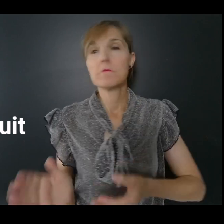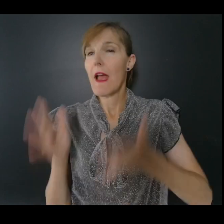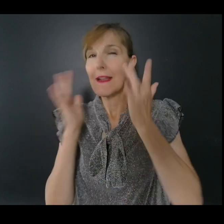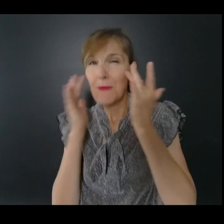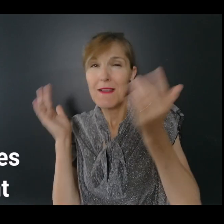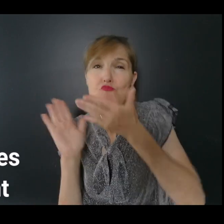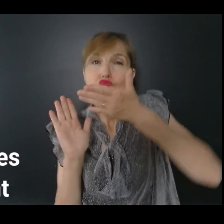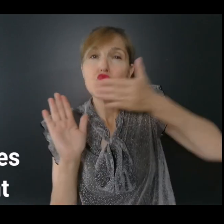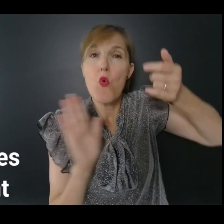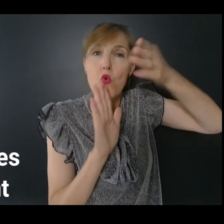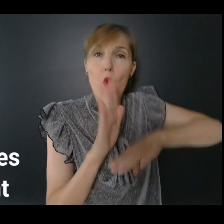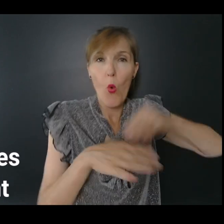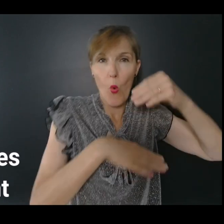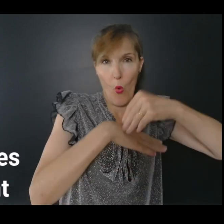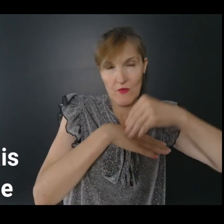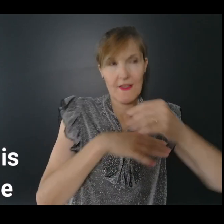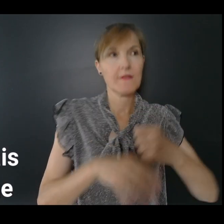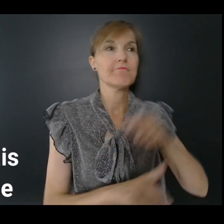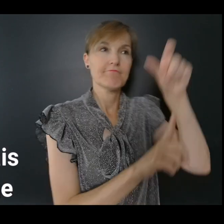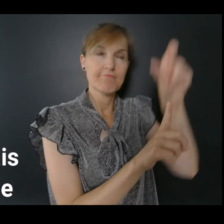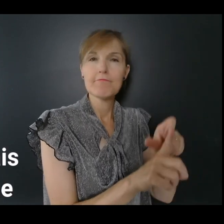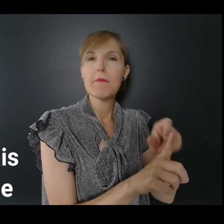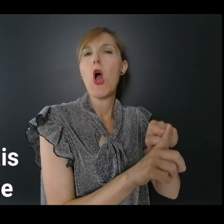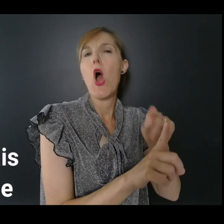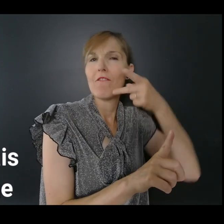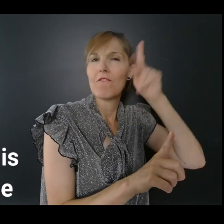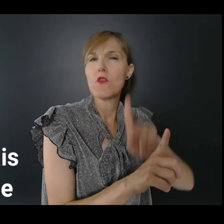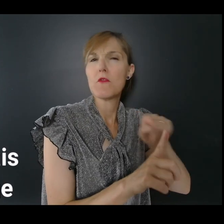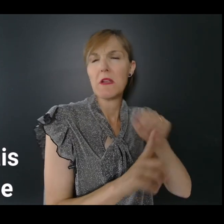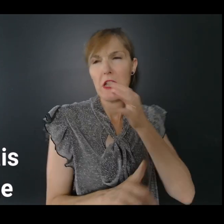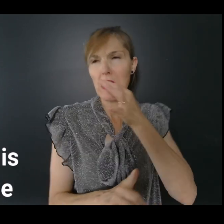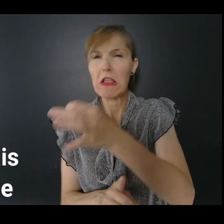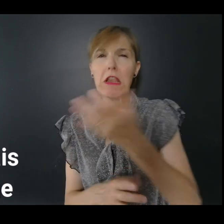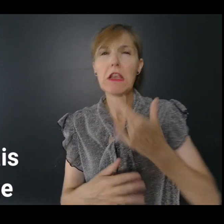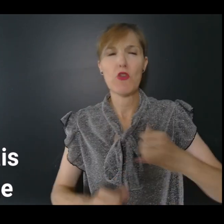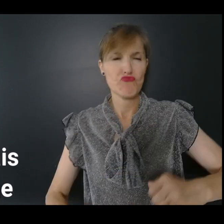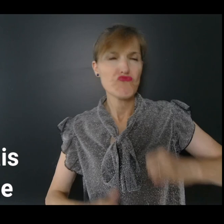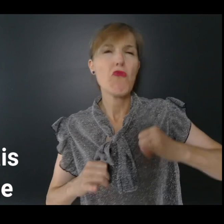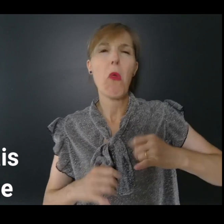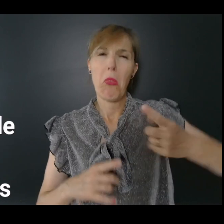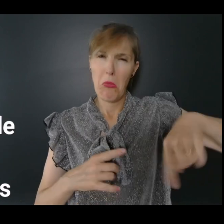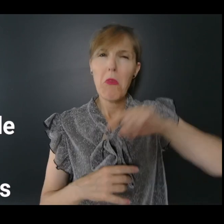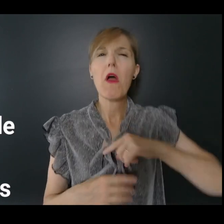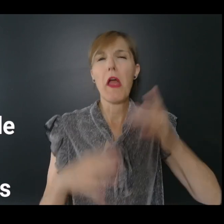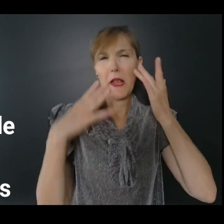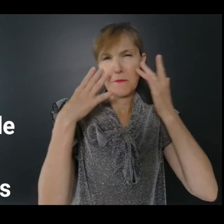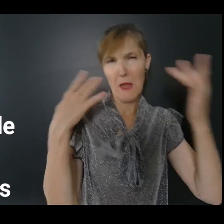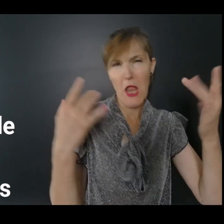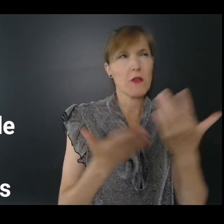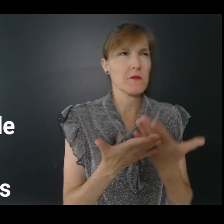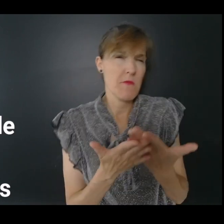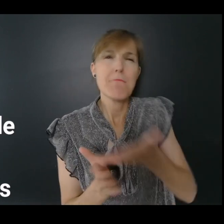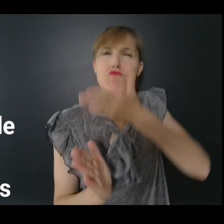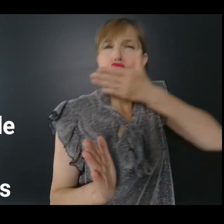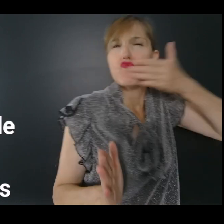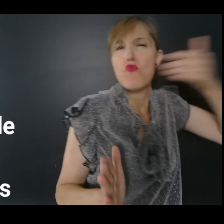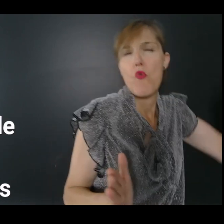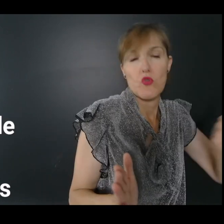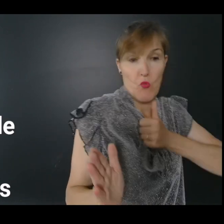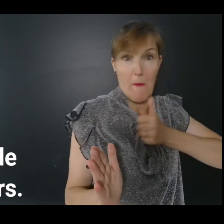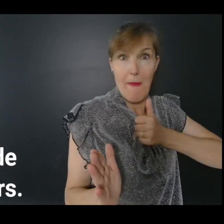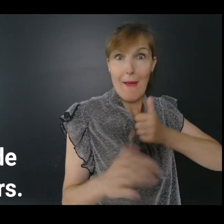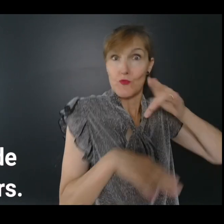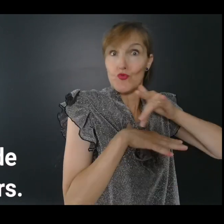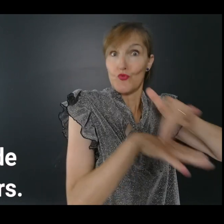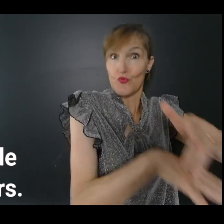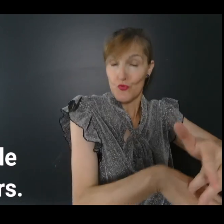conseil. Pascal a écrit « Les jeunes manquent d'expérience, mais on tire davantage non seulement de sa propre expérience,